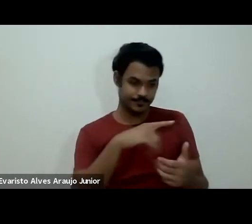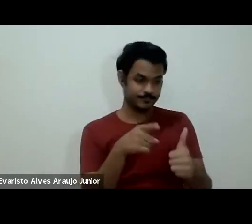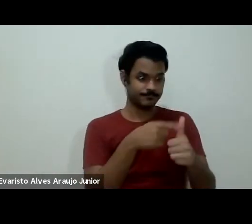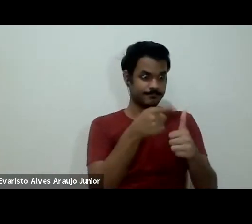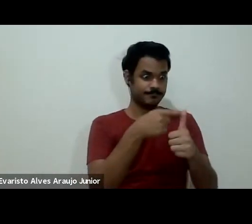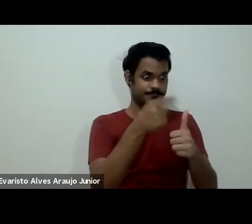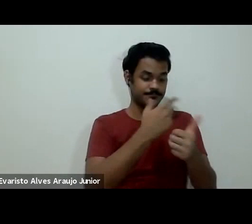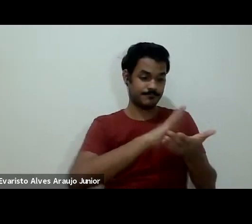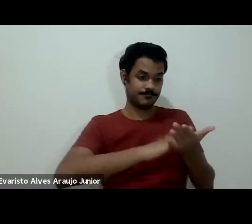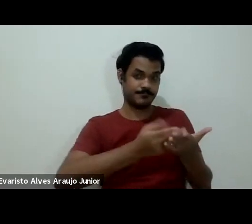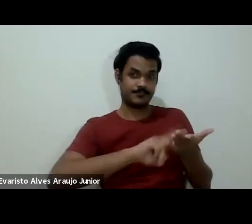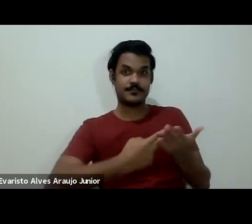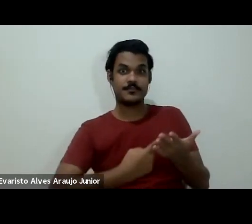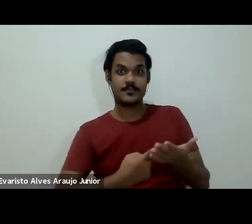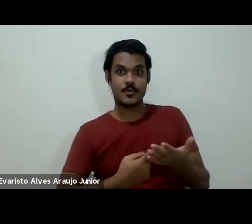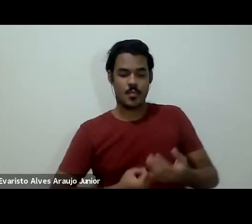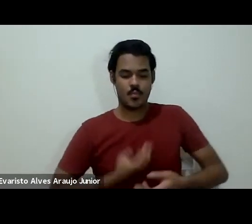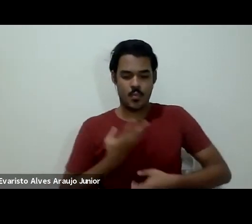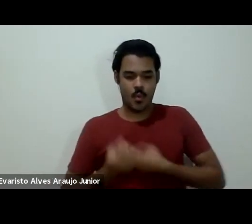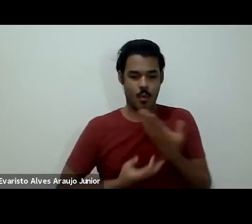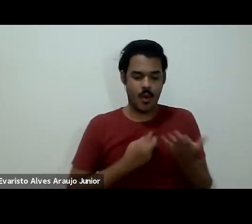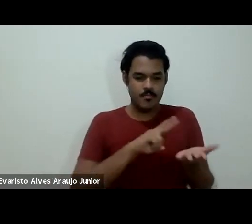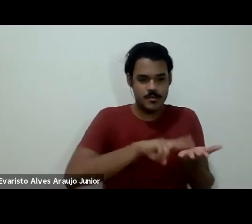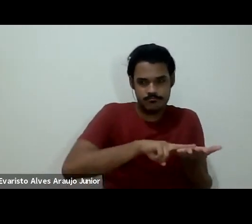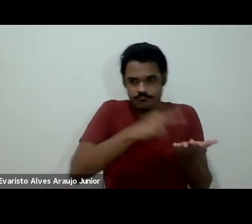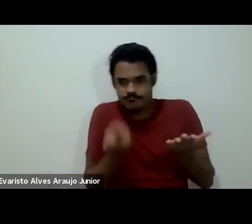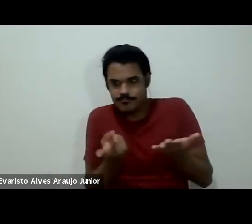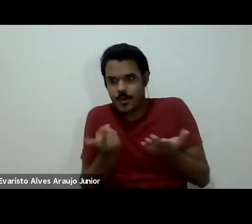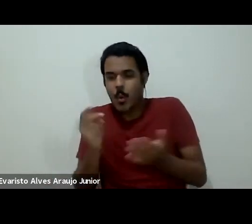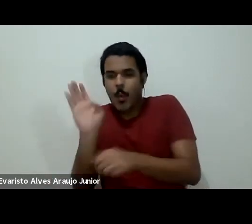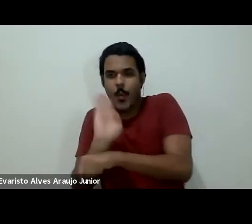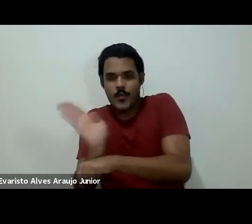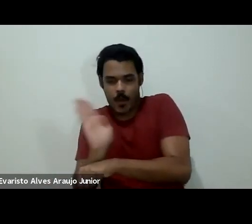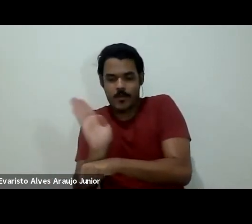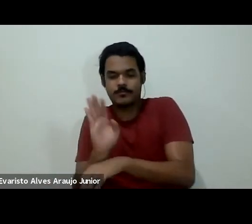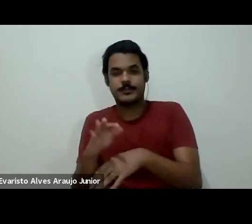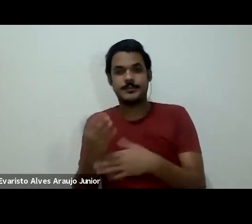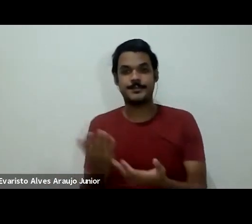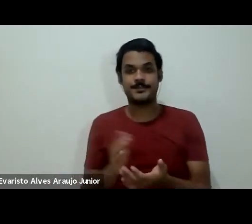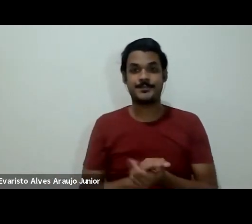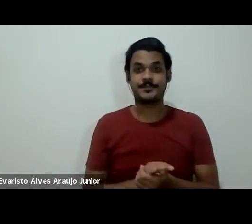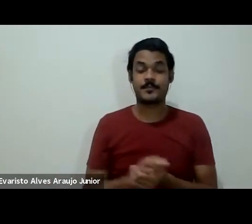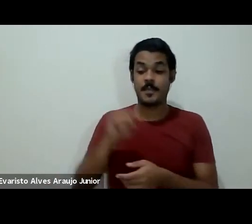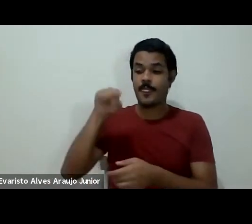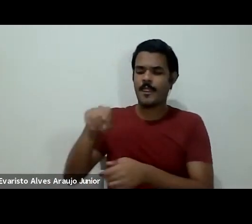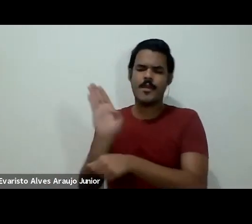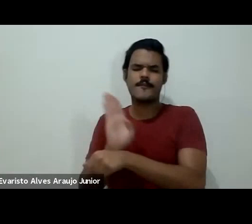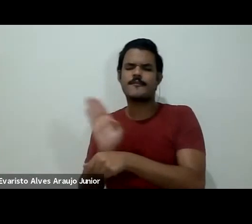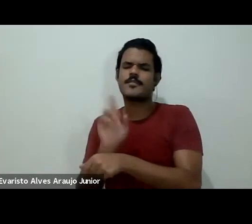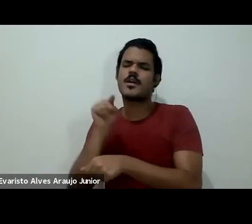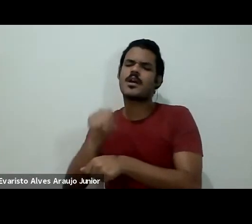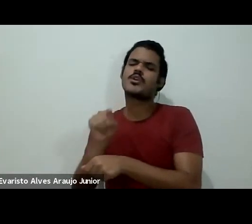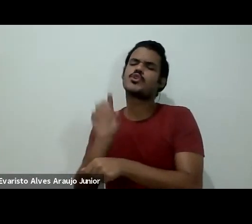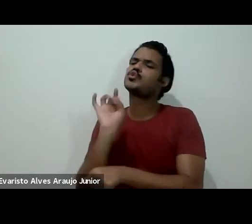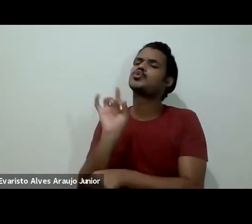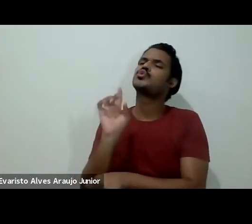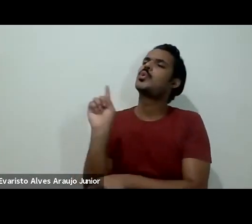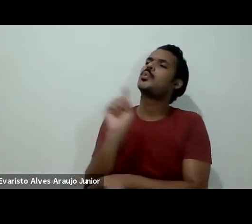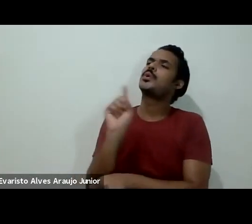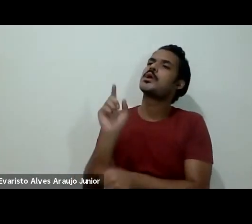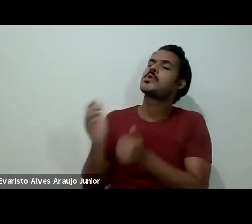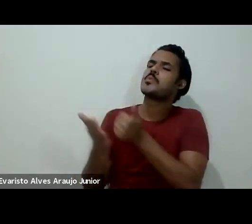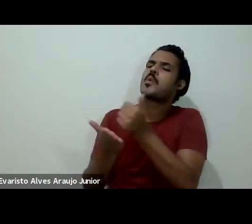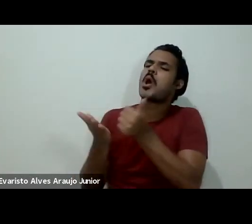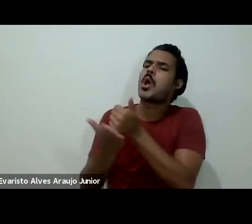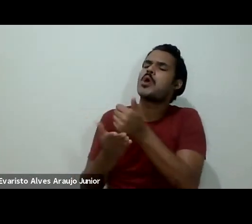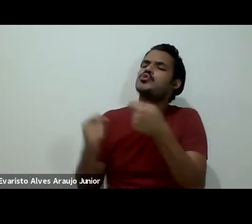né? Veio de um poema e que se transformou num filme. E esse filme, por si só, não dá conta da necessidade dos caminhos